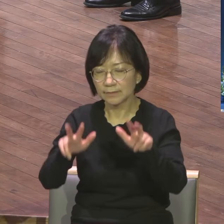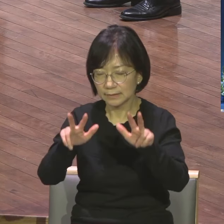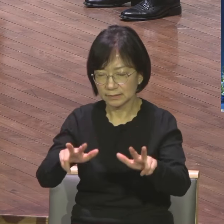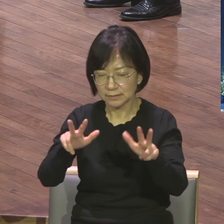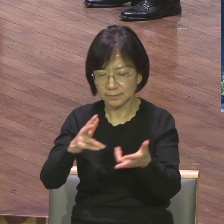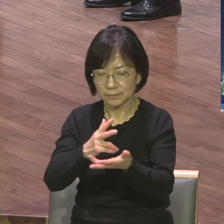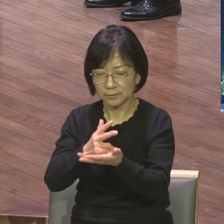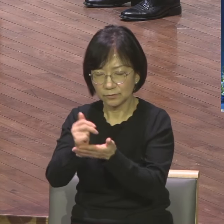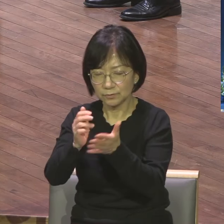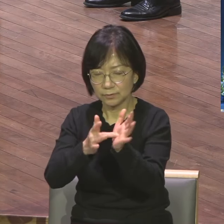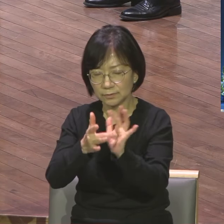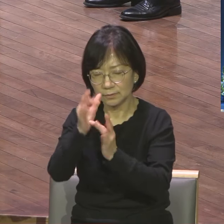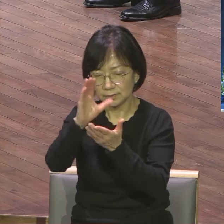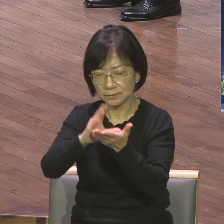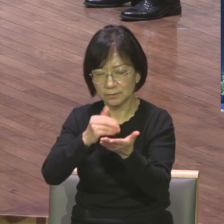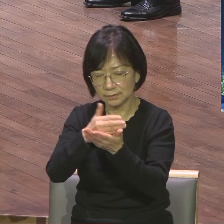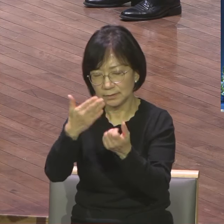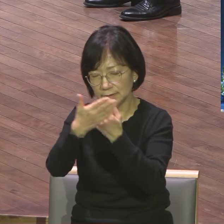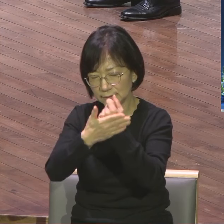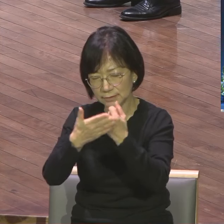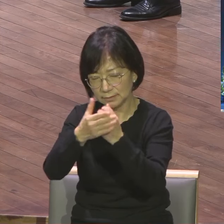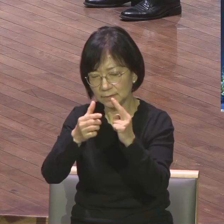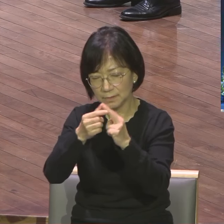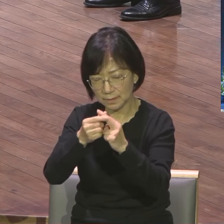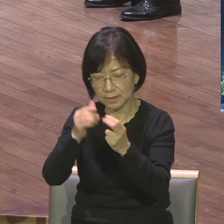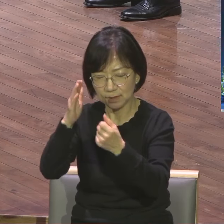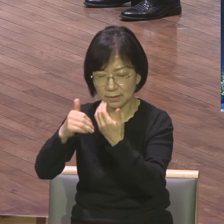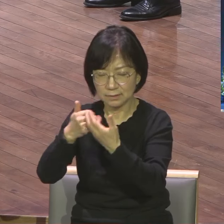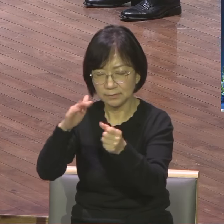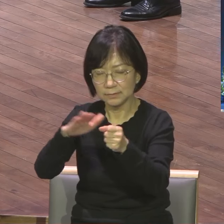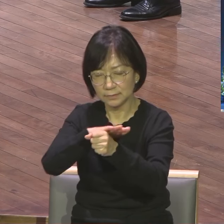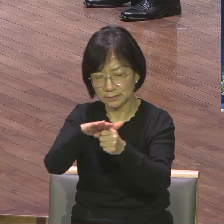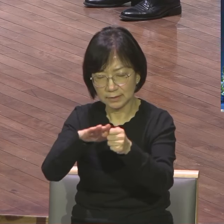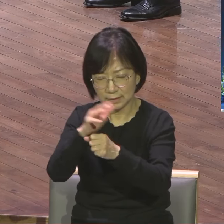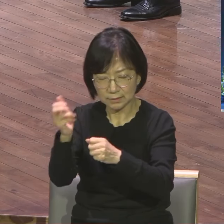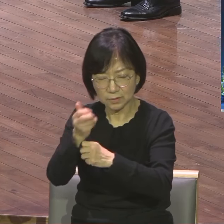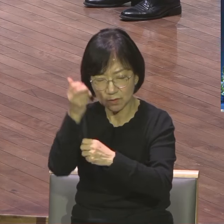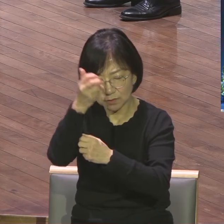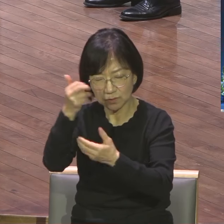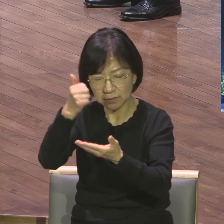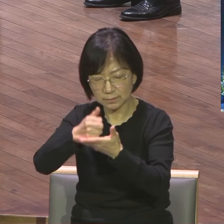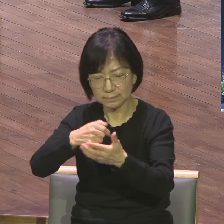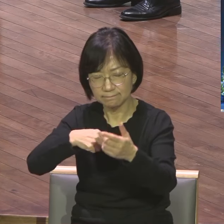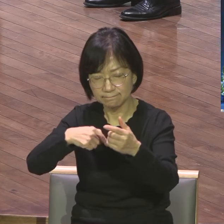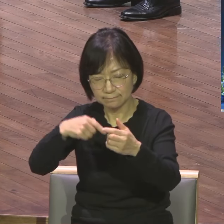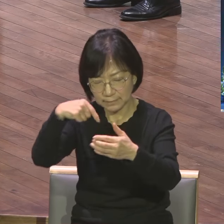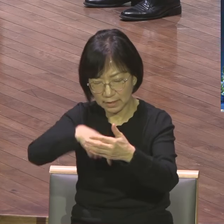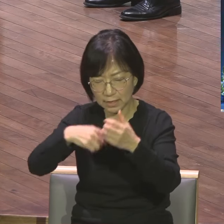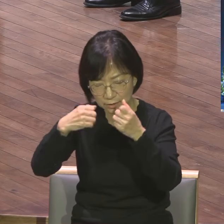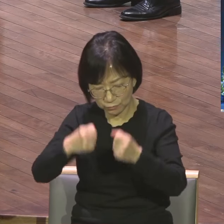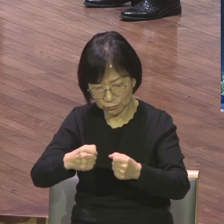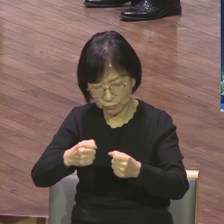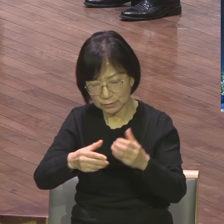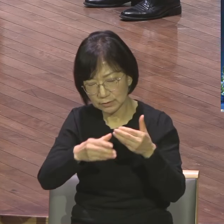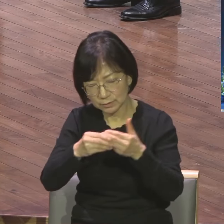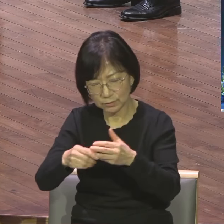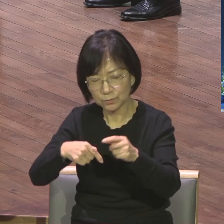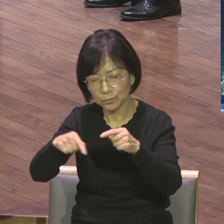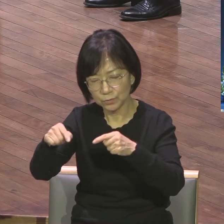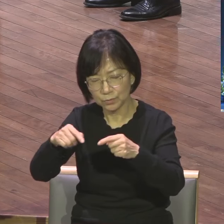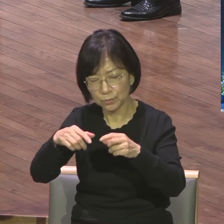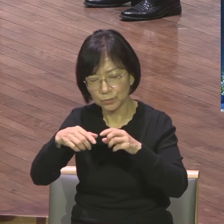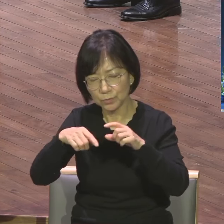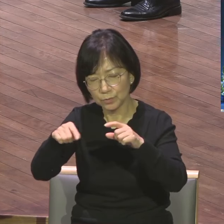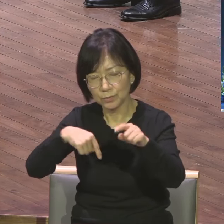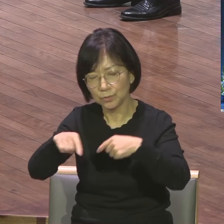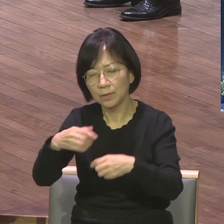예수 그리스도의 은혜와 하나님의 극진한 사랑과 성령의 내주 교통 역사하심이 2000년 전에 나를 위해 십자가에